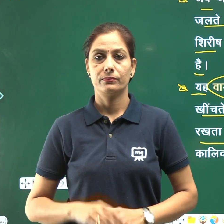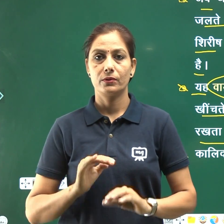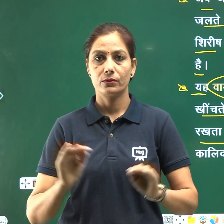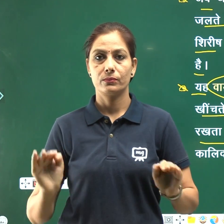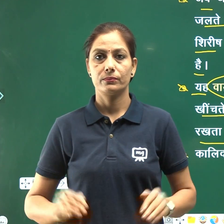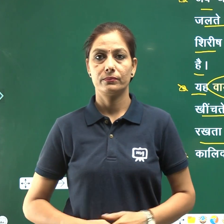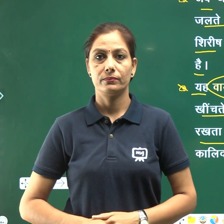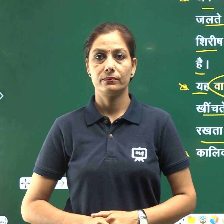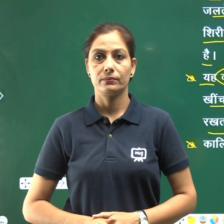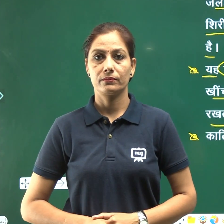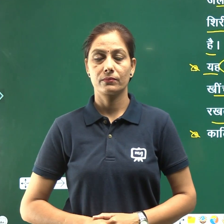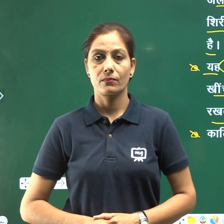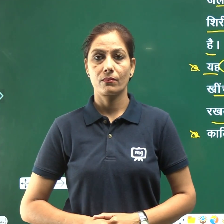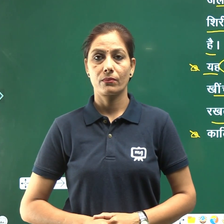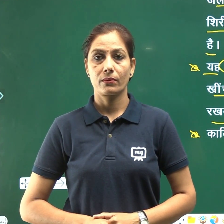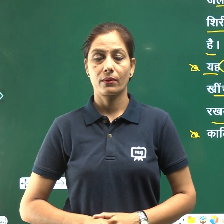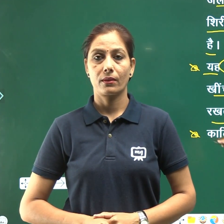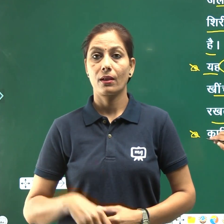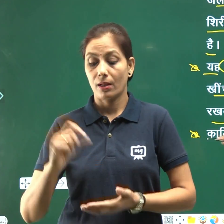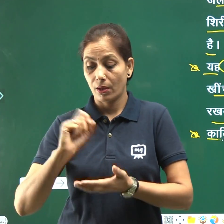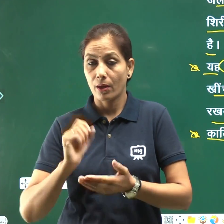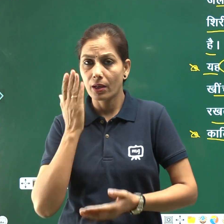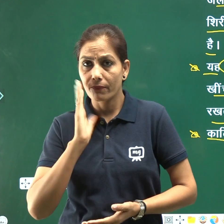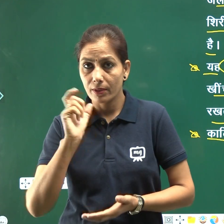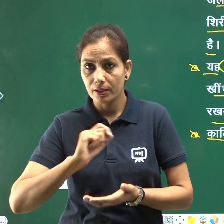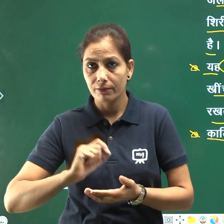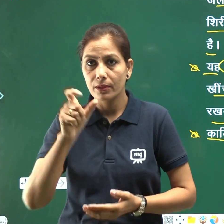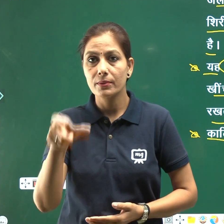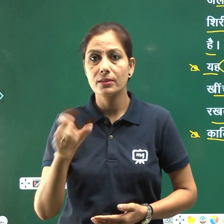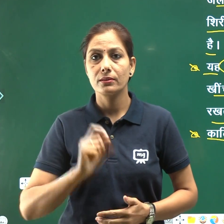बच्चों, कालिदास की